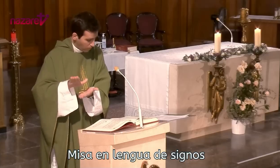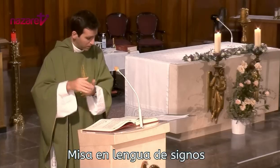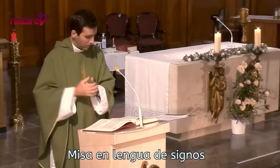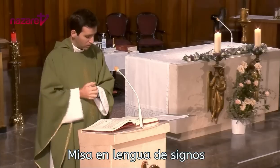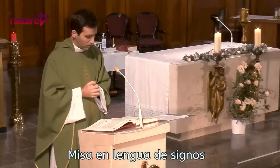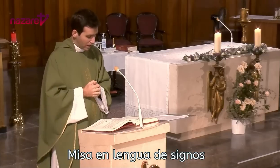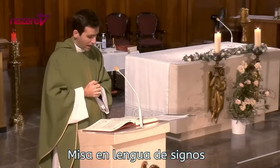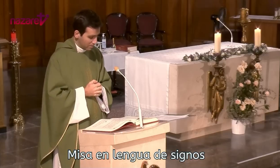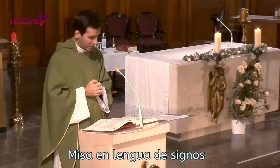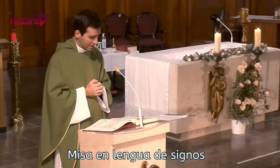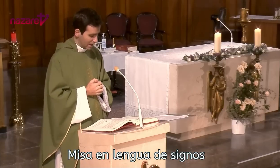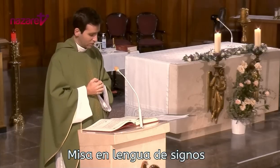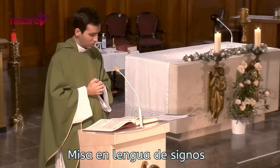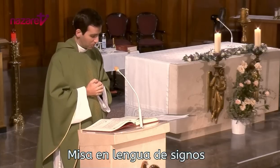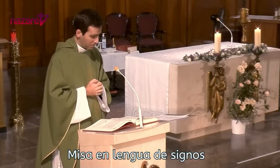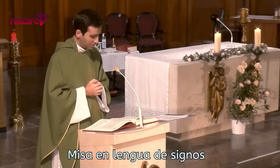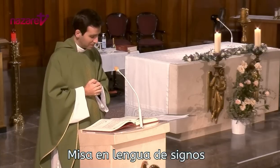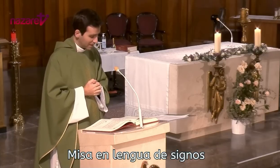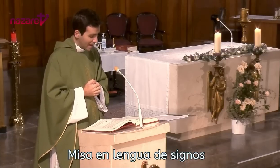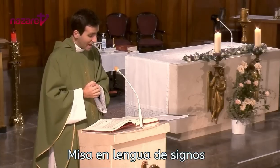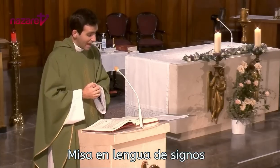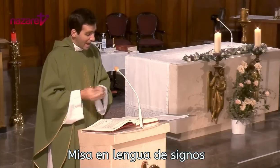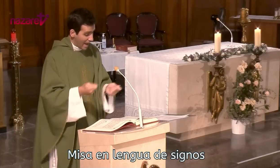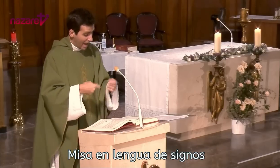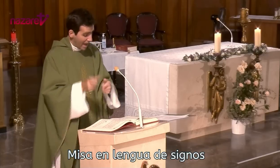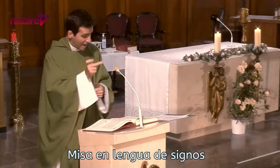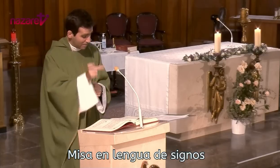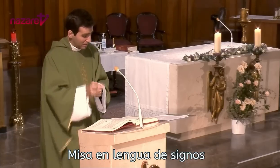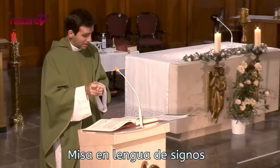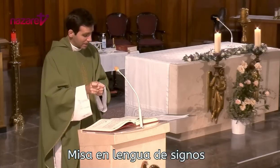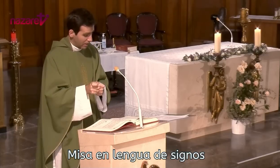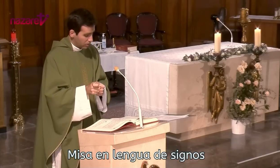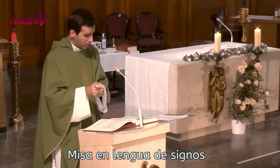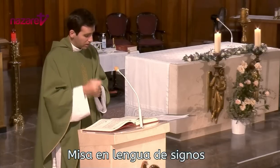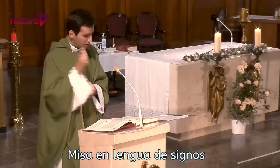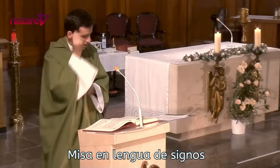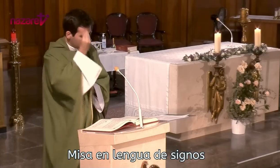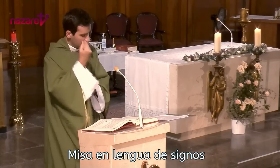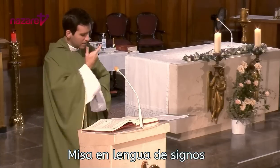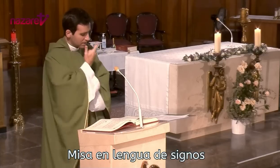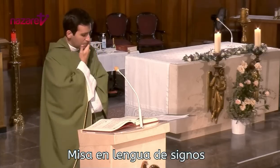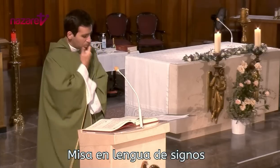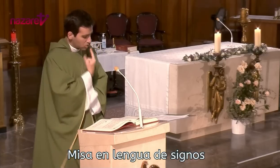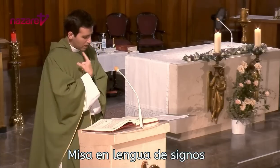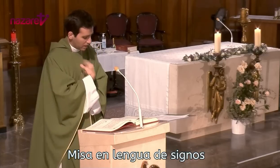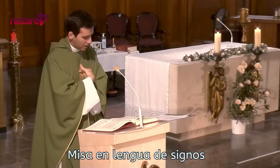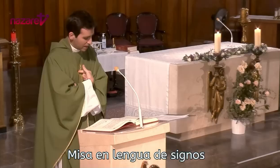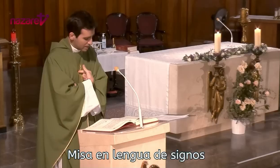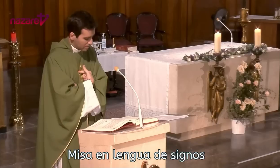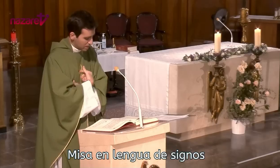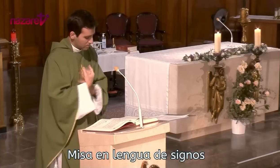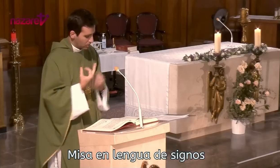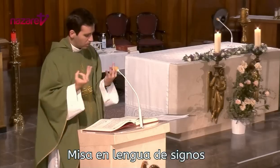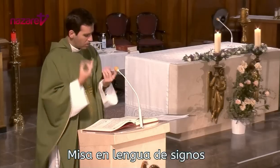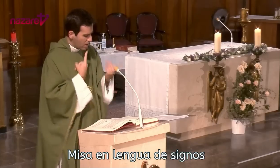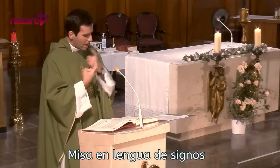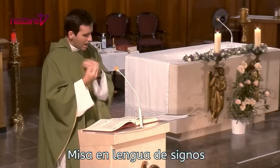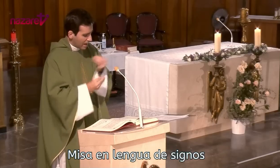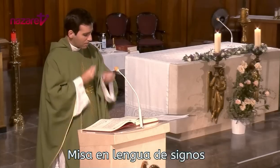conmigo administrando. El administrador se puso a decir a sí mismo: ¿qué voy a